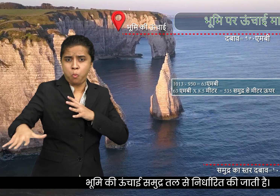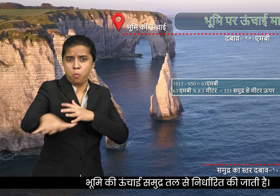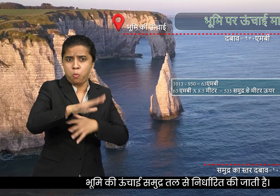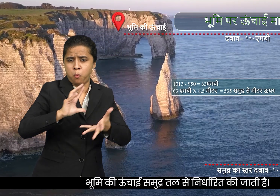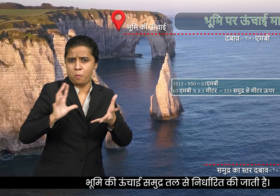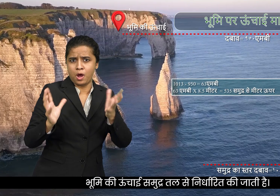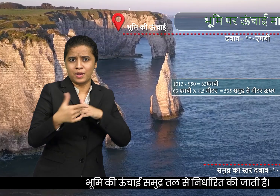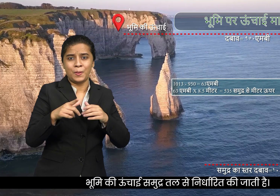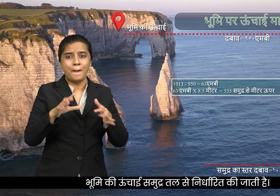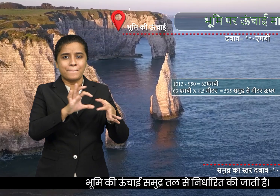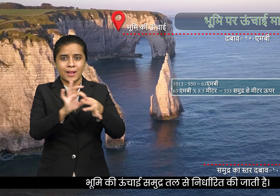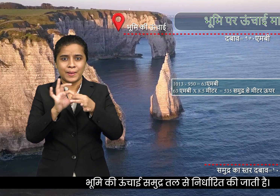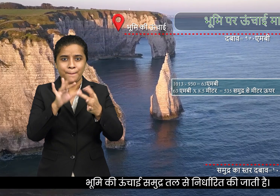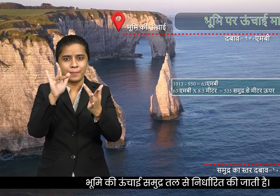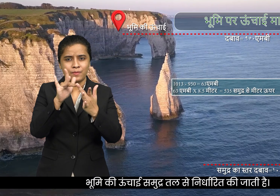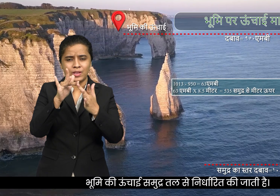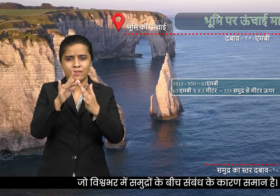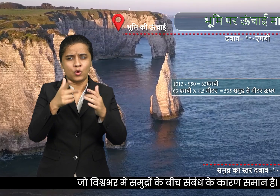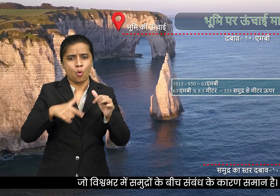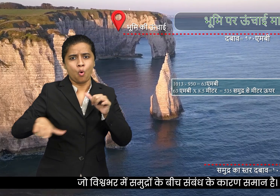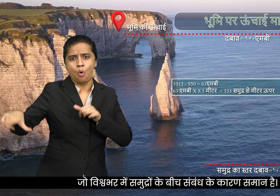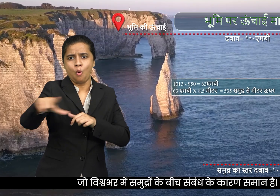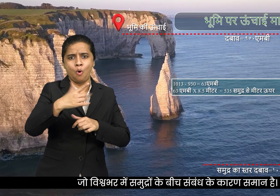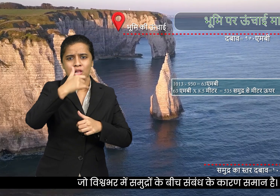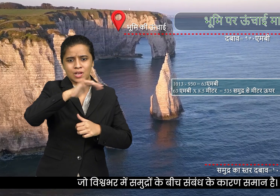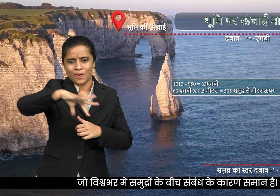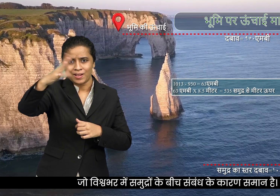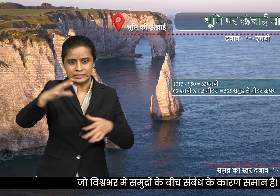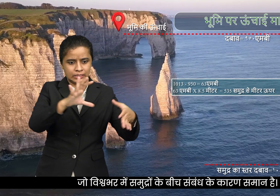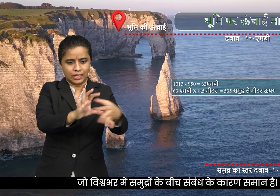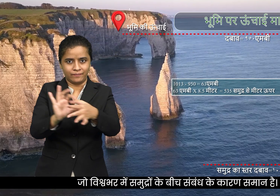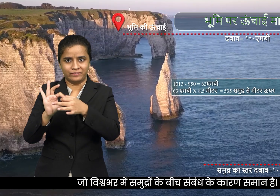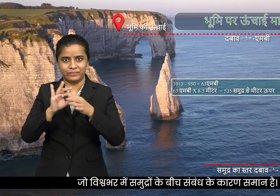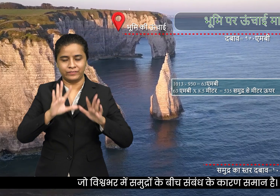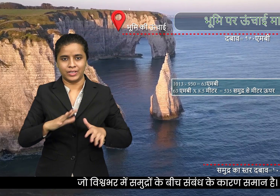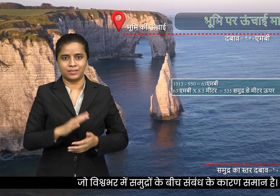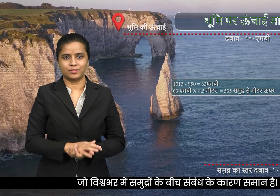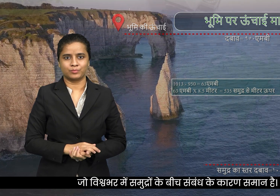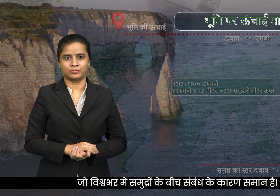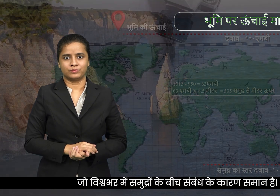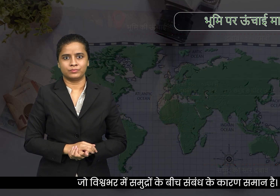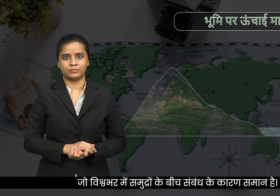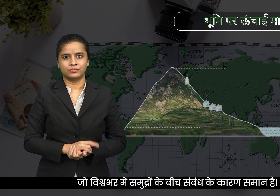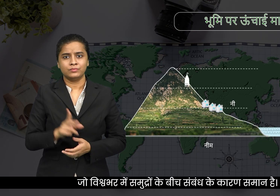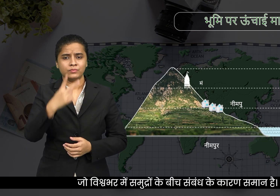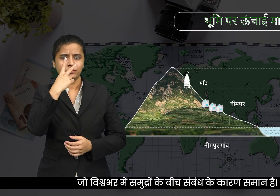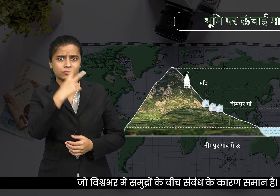से निर्धारित की जाती है, जो विश्व भर में समुद्रों के बीच संबंध के कारण समान